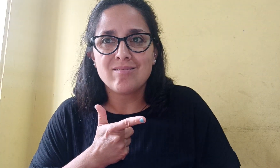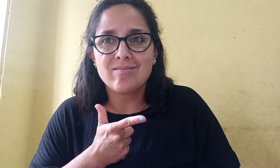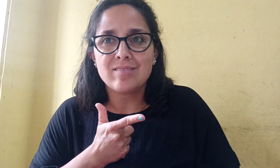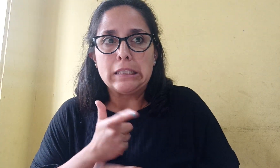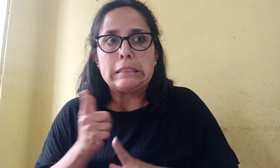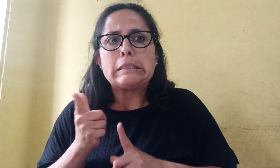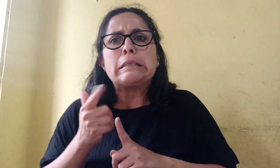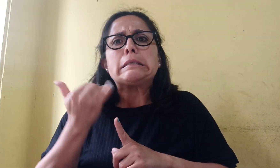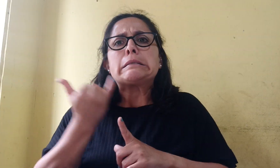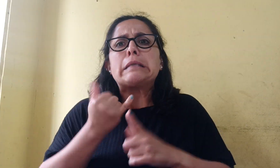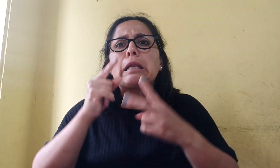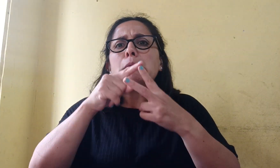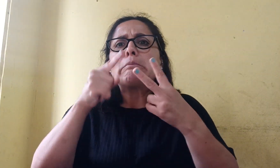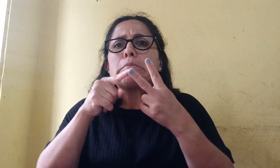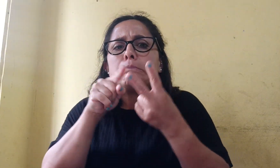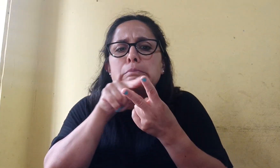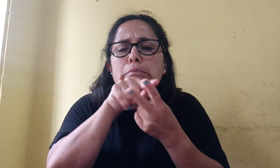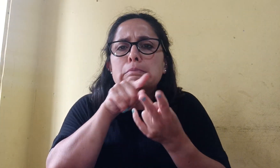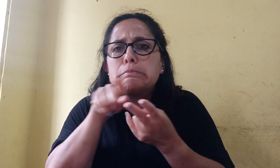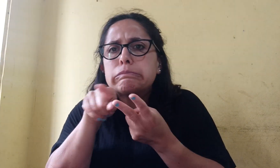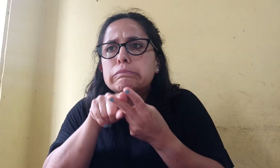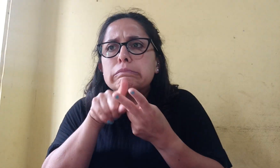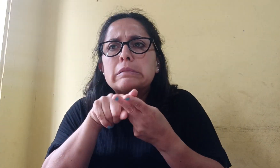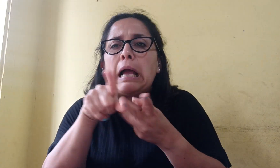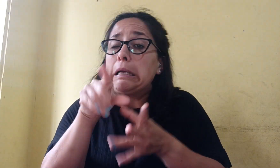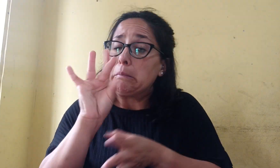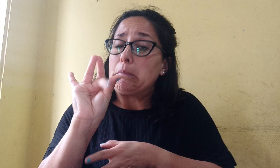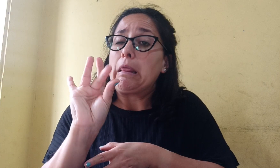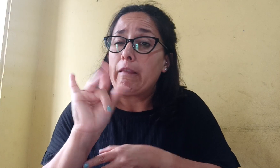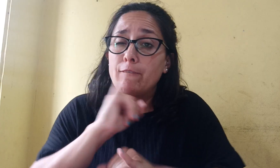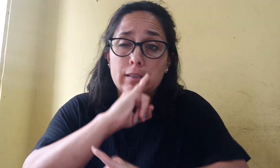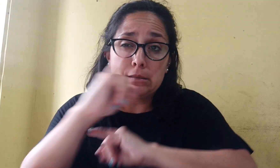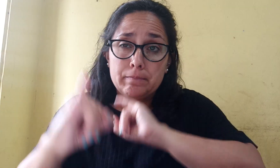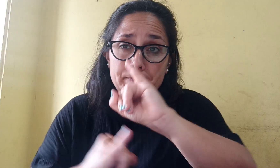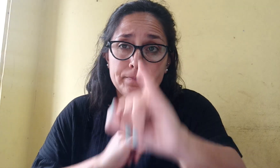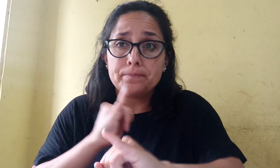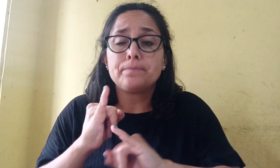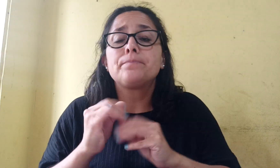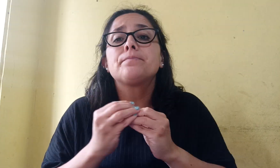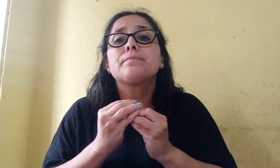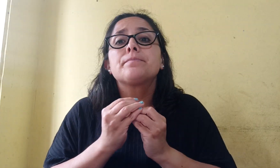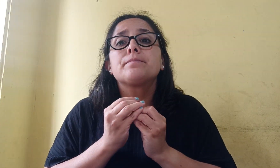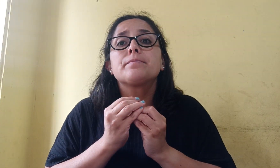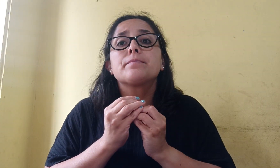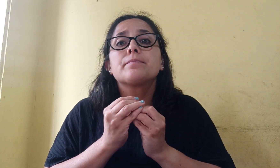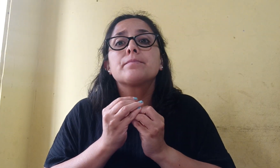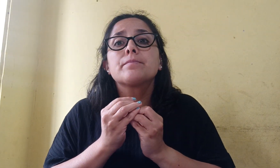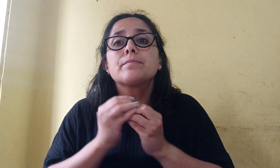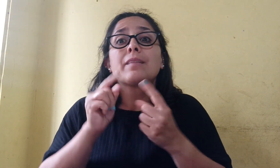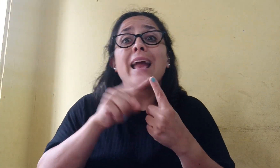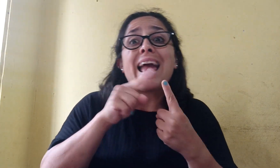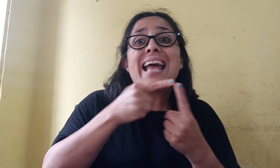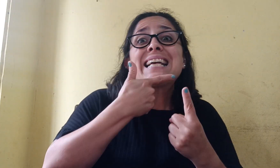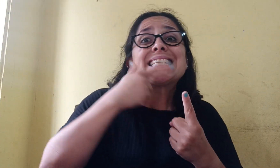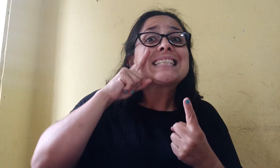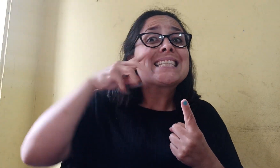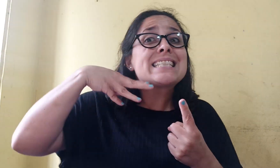vez tiene dos divisiones, y ahí se les complica un poco más, pero que es la división simpática y parasimpática, que son